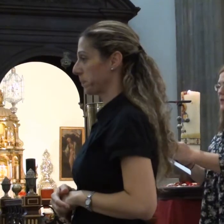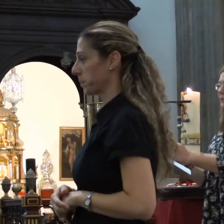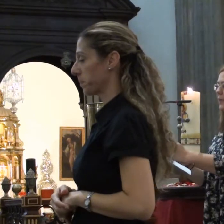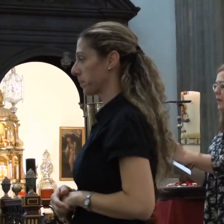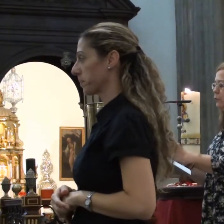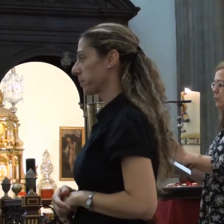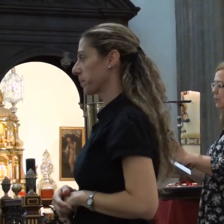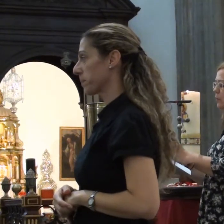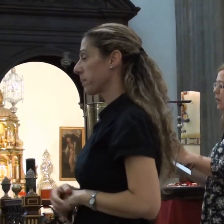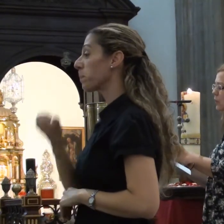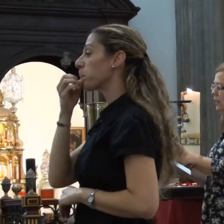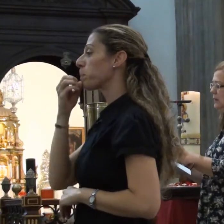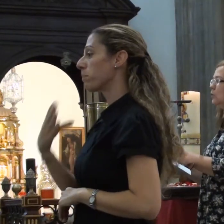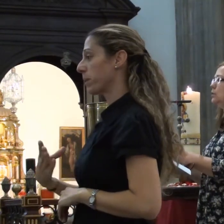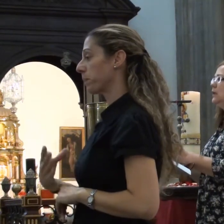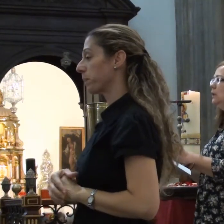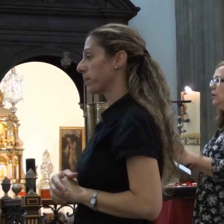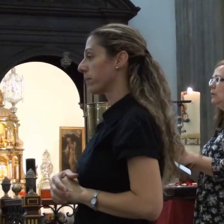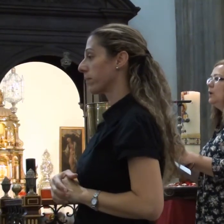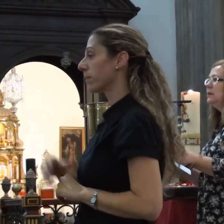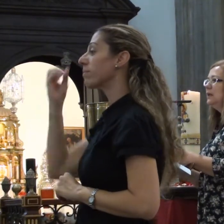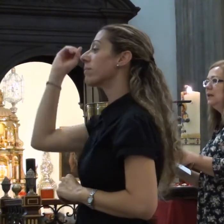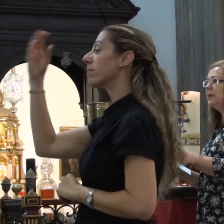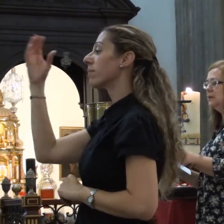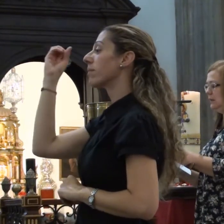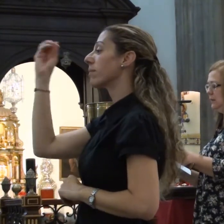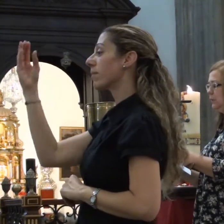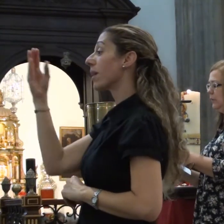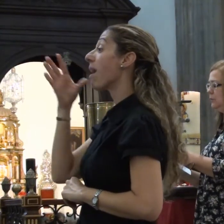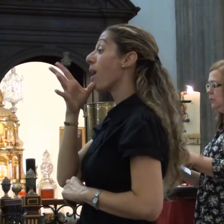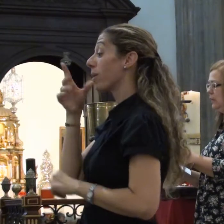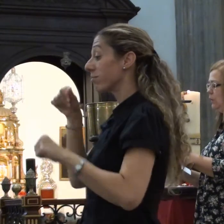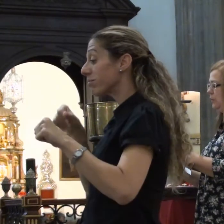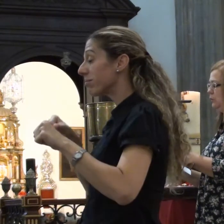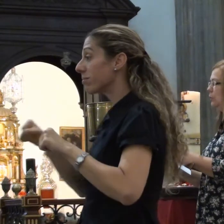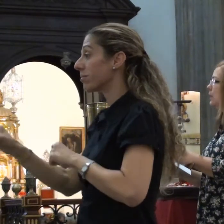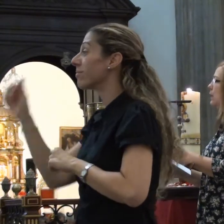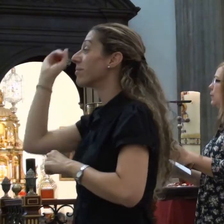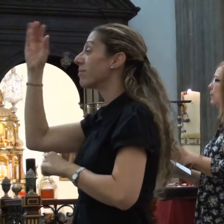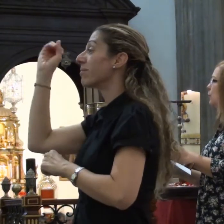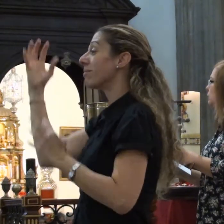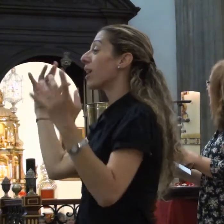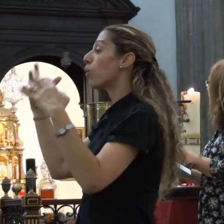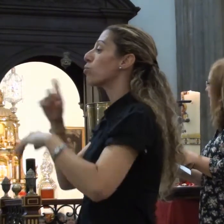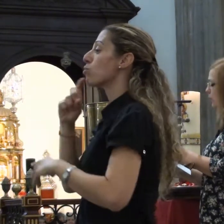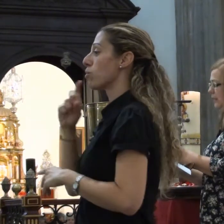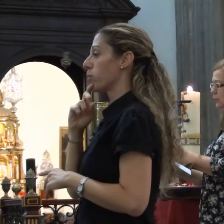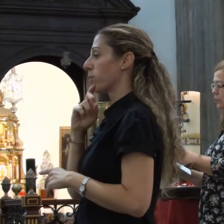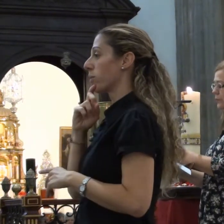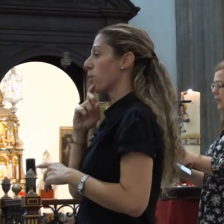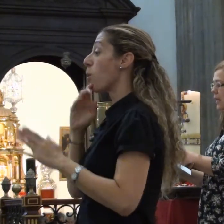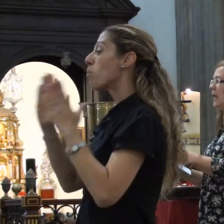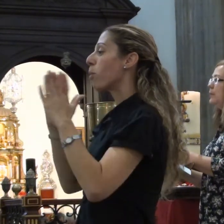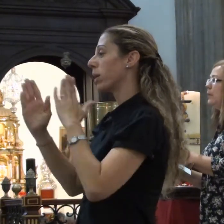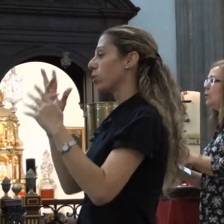Pues bien les informamos ahora del contenido que vamos a tener a partir de este momento del encuentro va a costar de tres